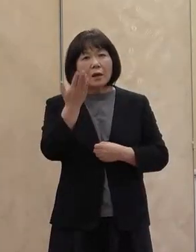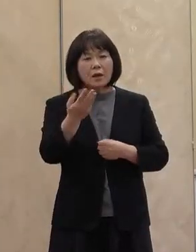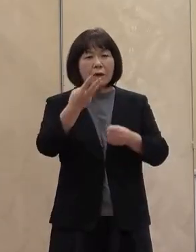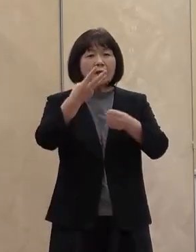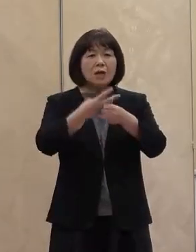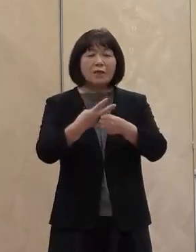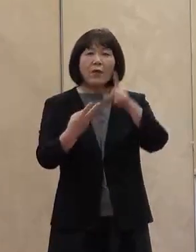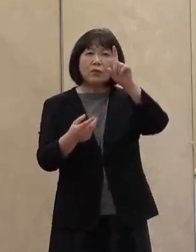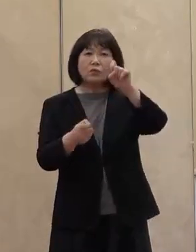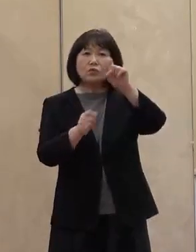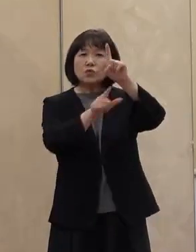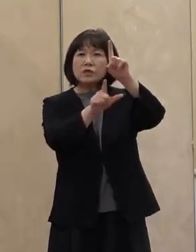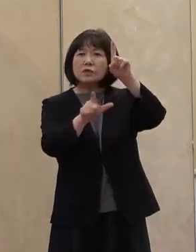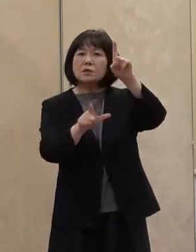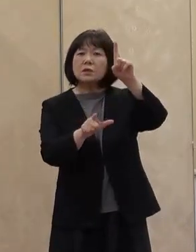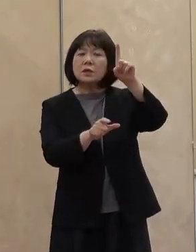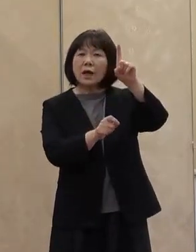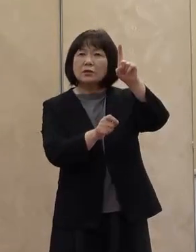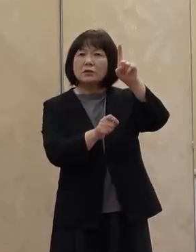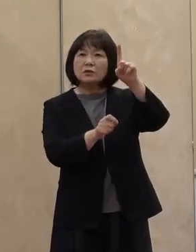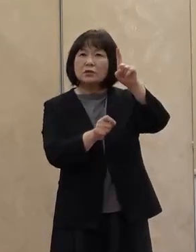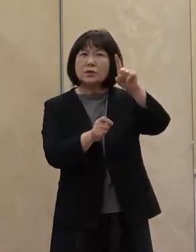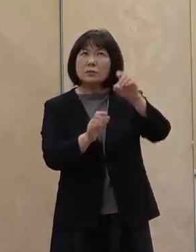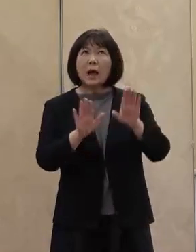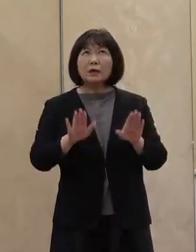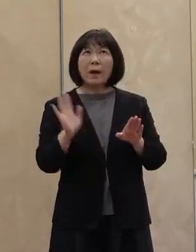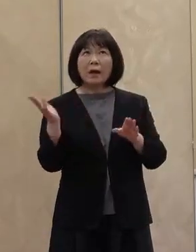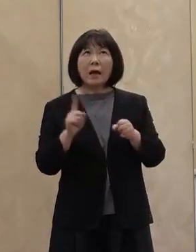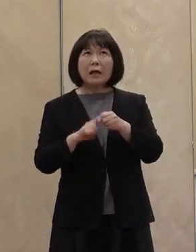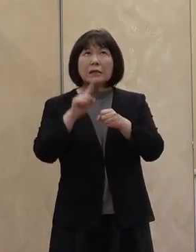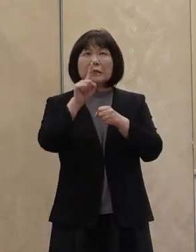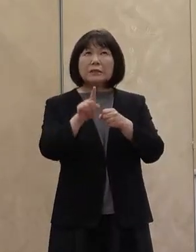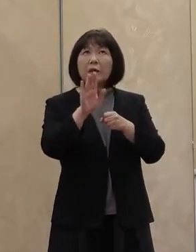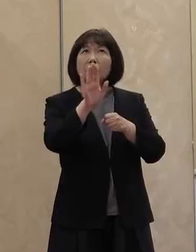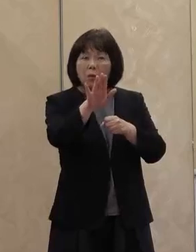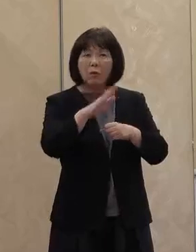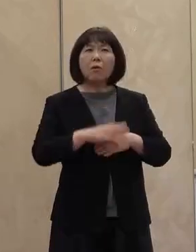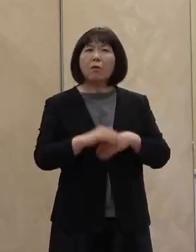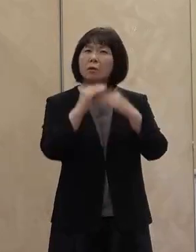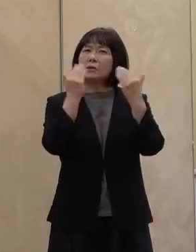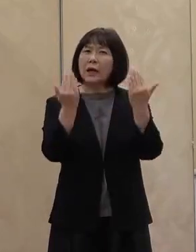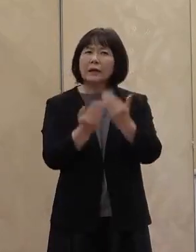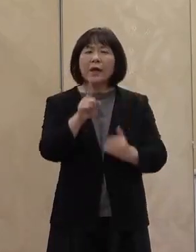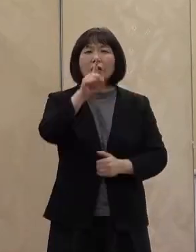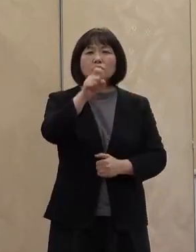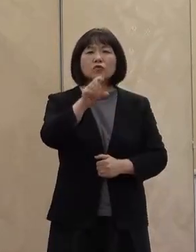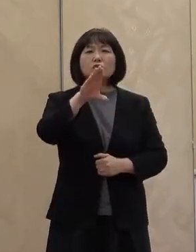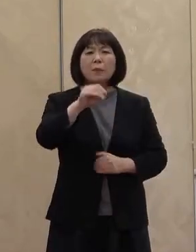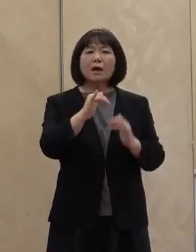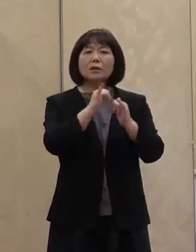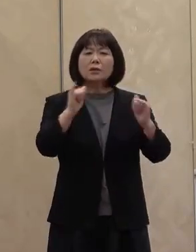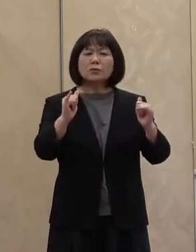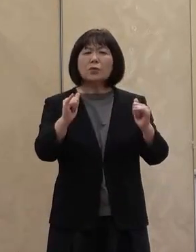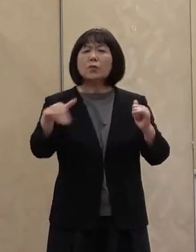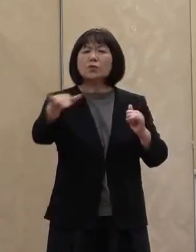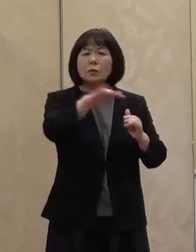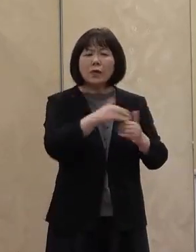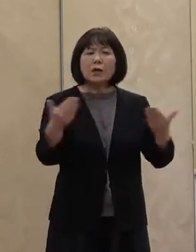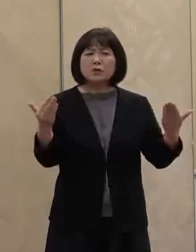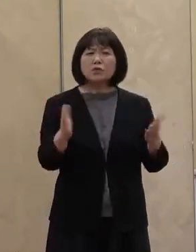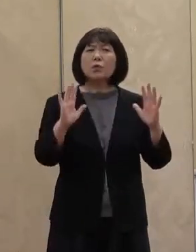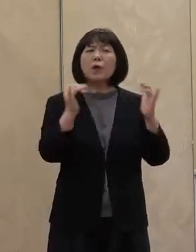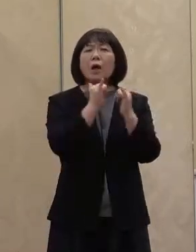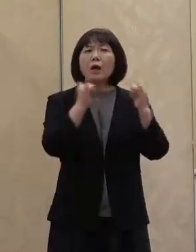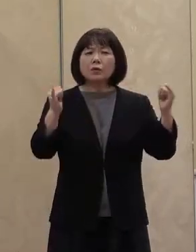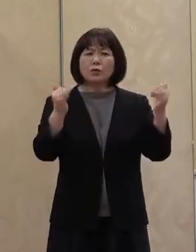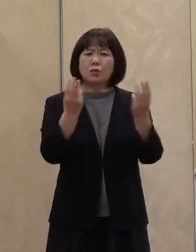月、まあ、今から1年ちょっとで、だいたいですね、10万人ぐらい失業者が増えるんじゃない